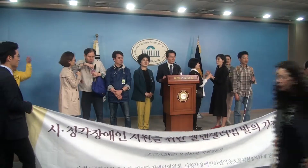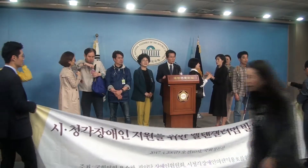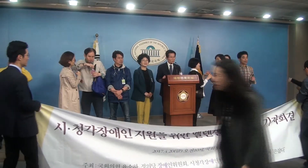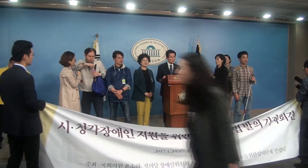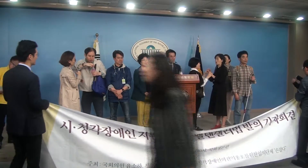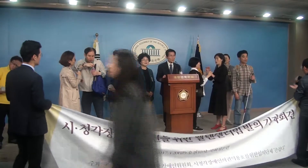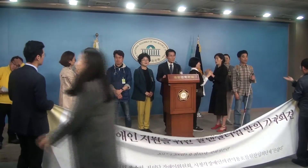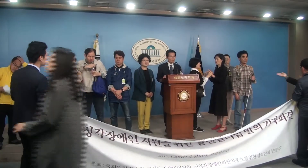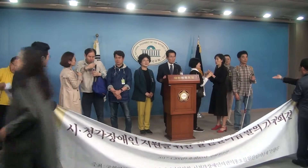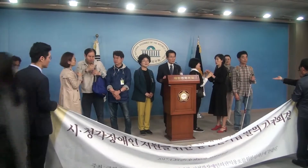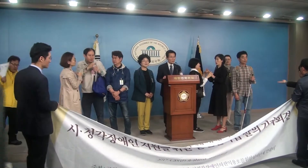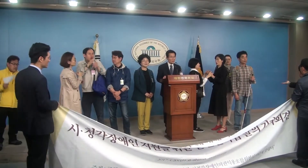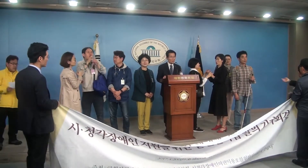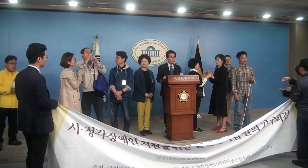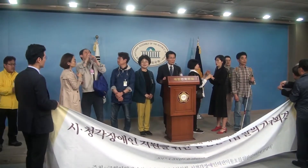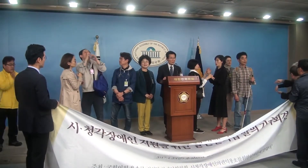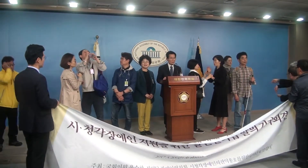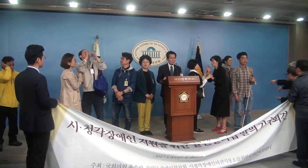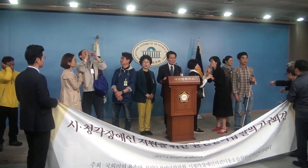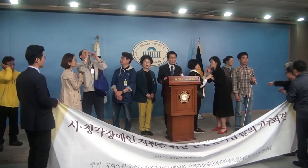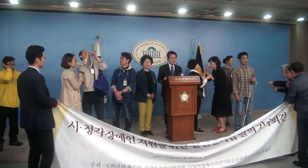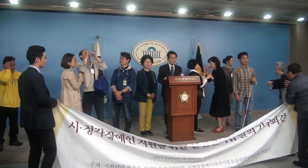있고 또 한편으로는 살펴주셔야 됩니다.